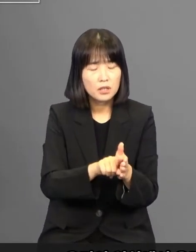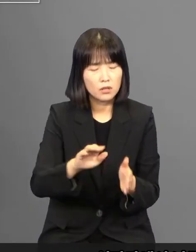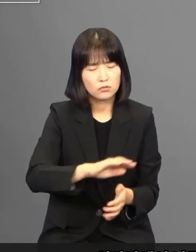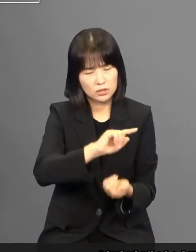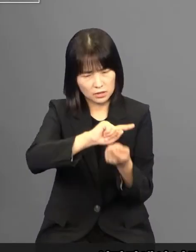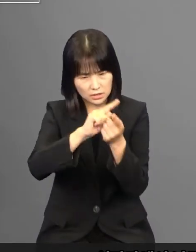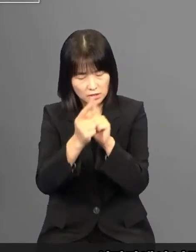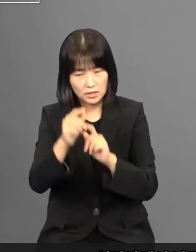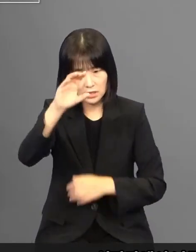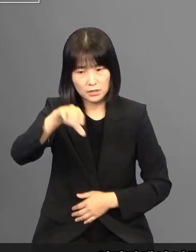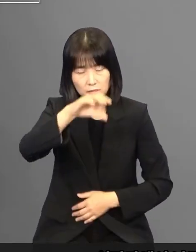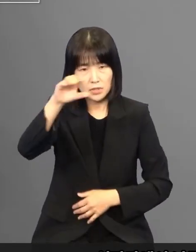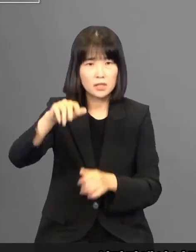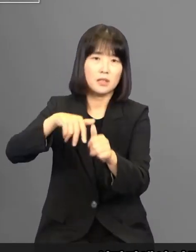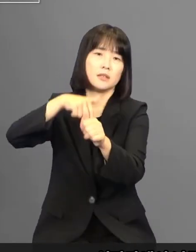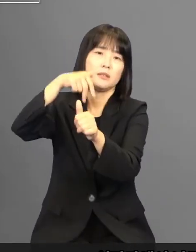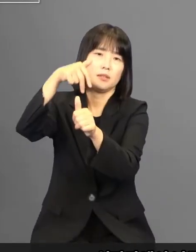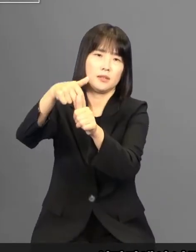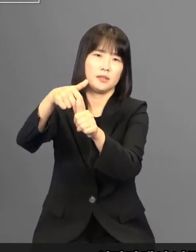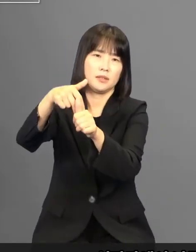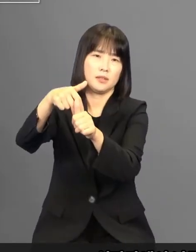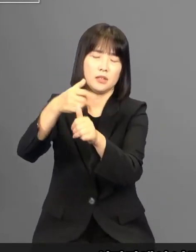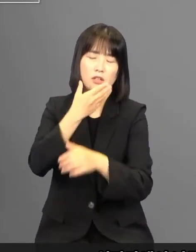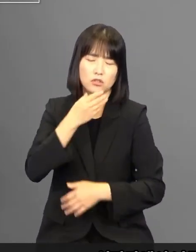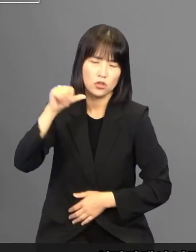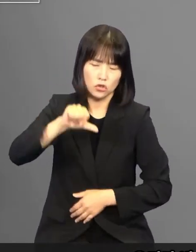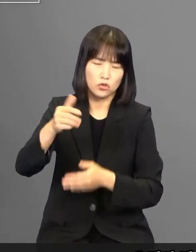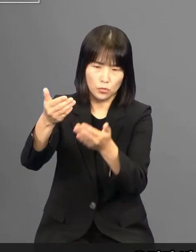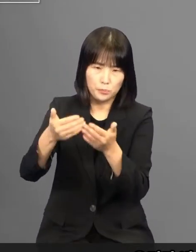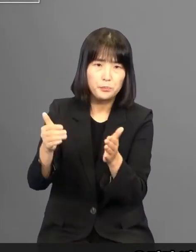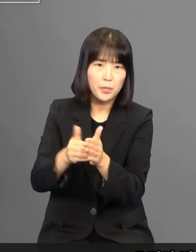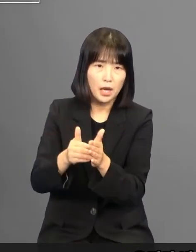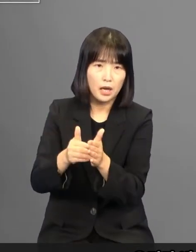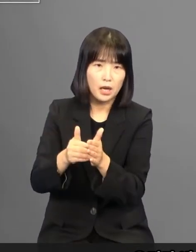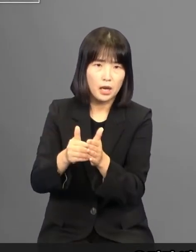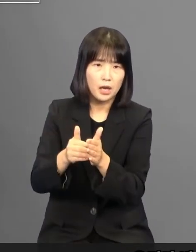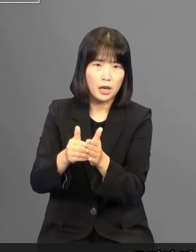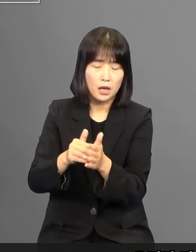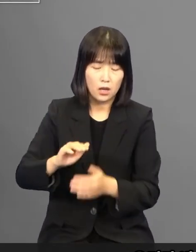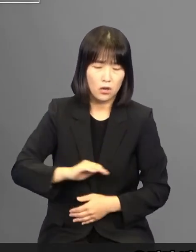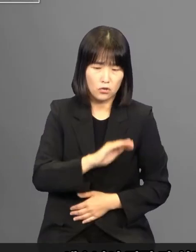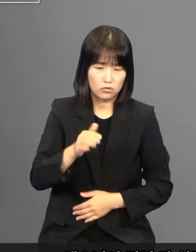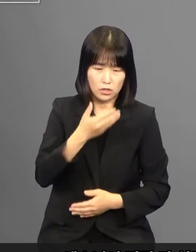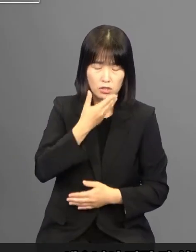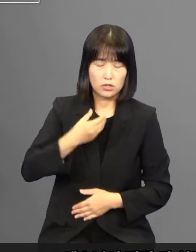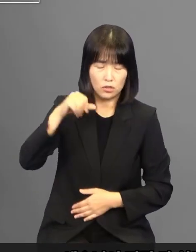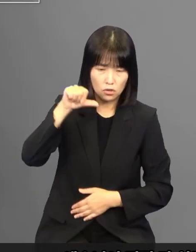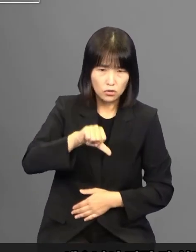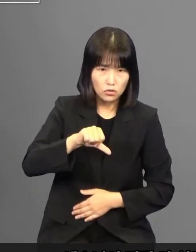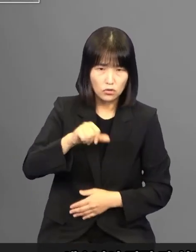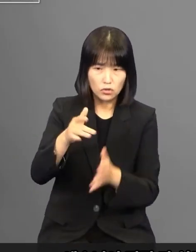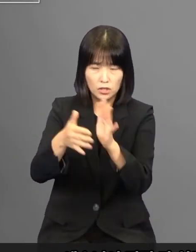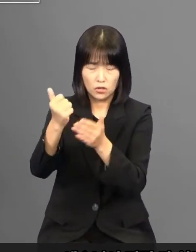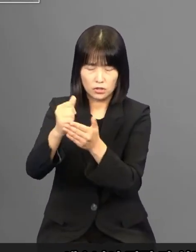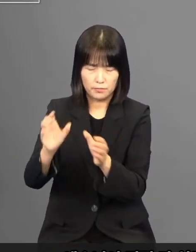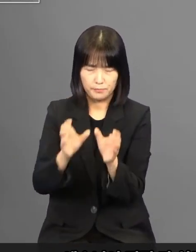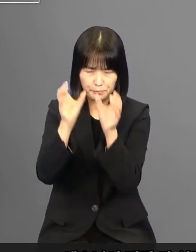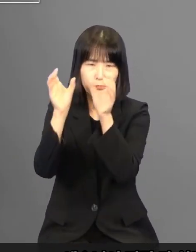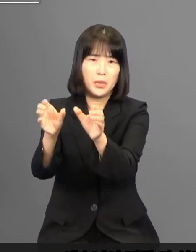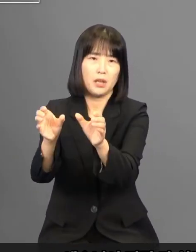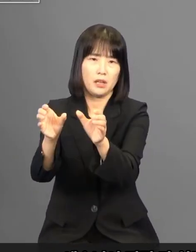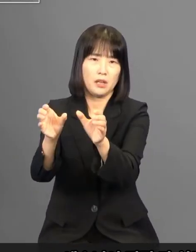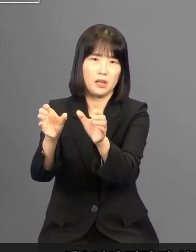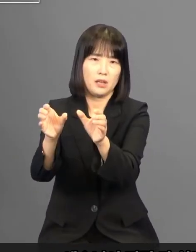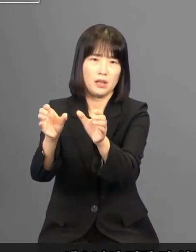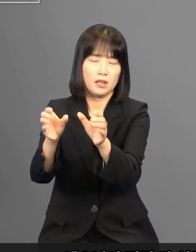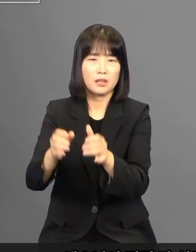대신하여 십자가에서 나무에 달려 저주를 받으셔서 우리가 받아야 될 모든 저주를 예수님이 직접 다 치르셨다는